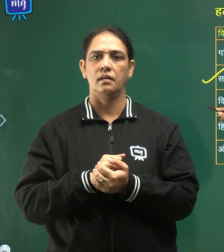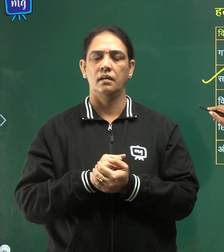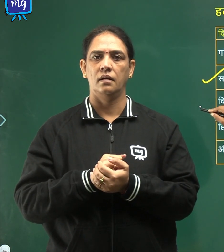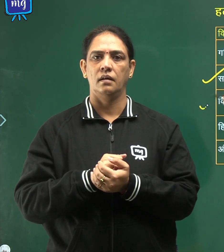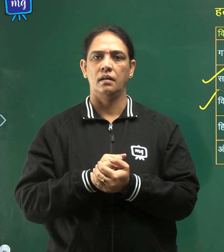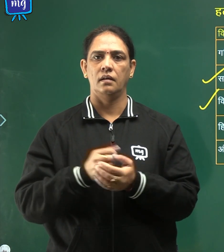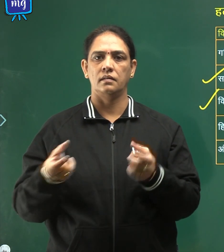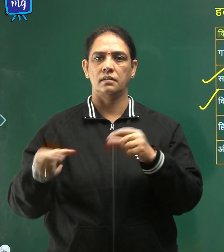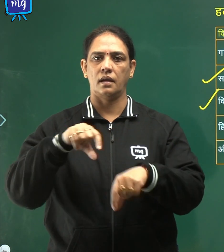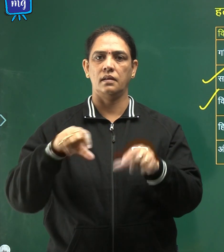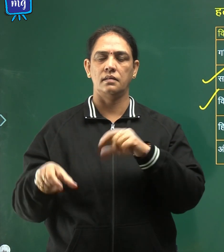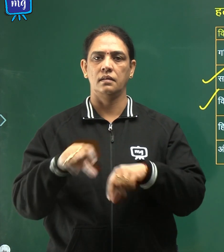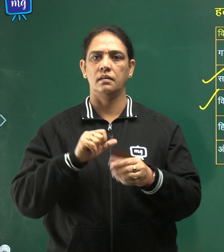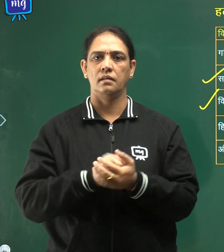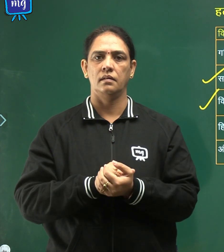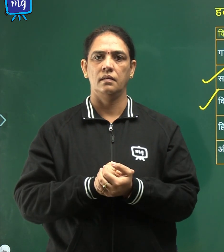विज्ञान,